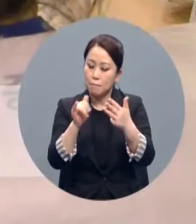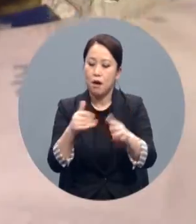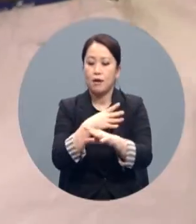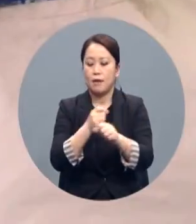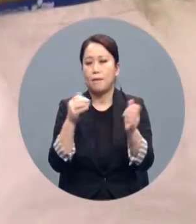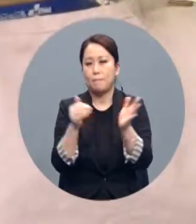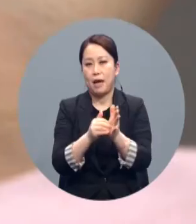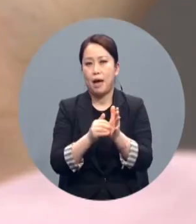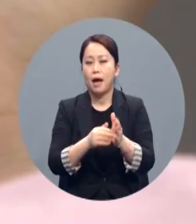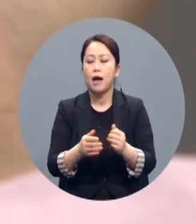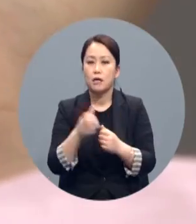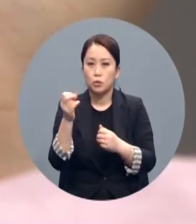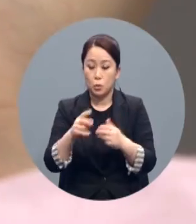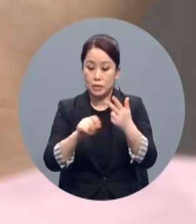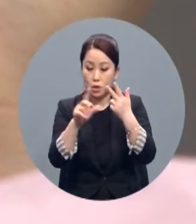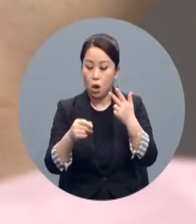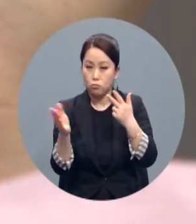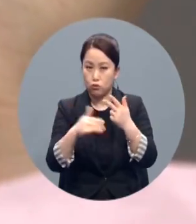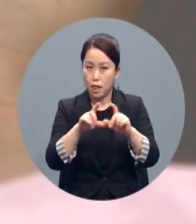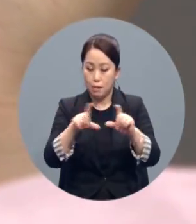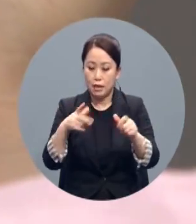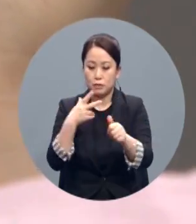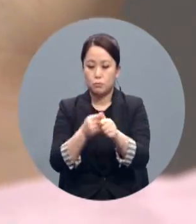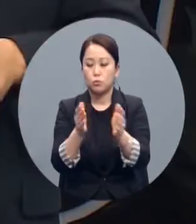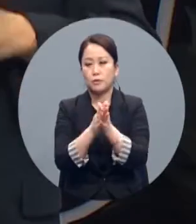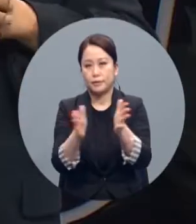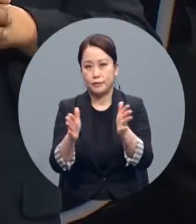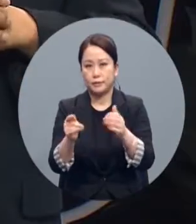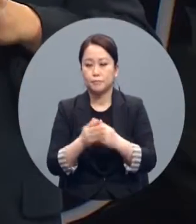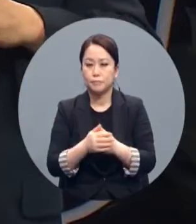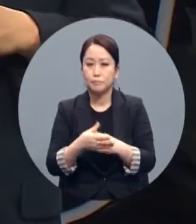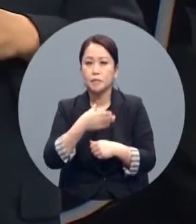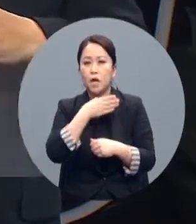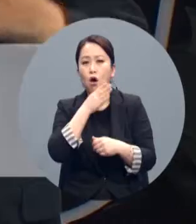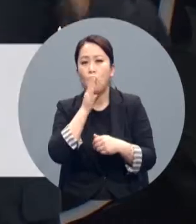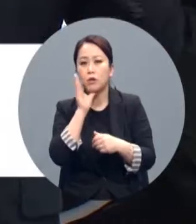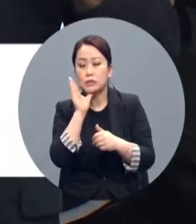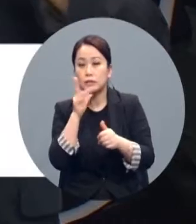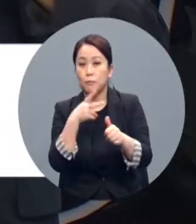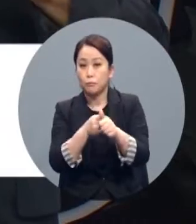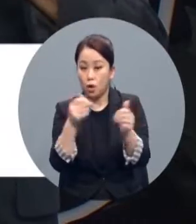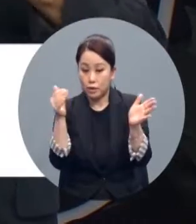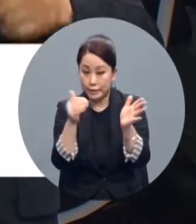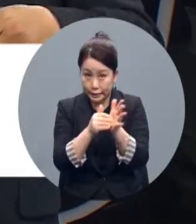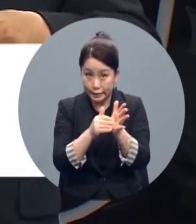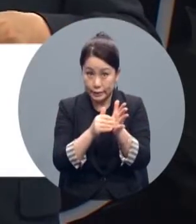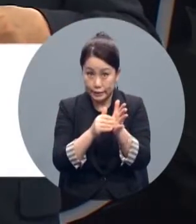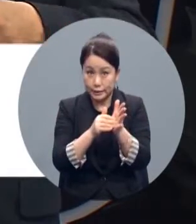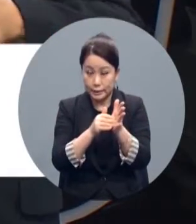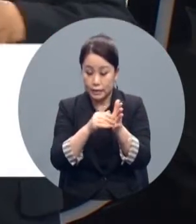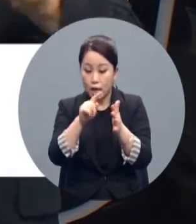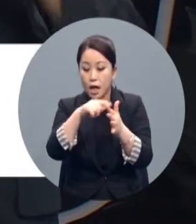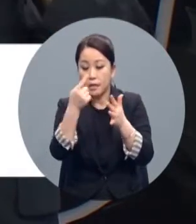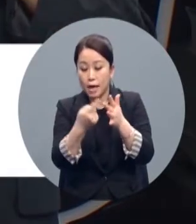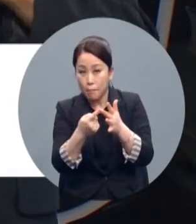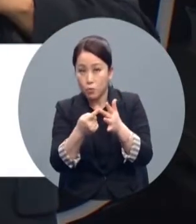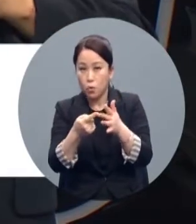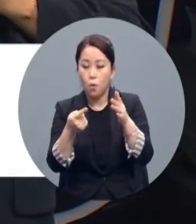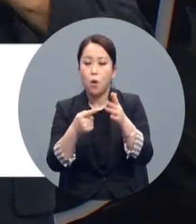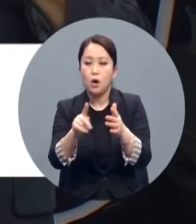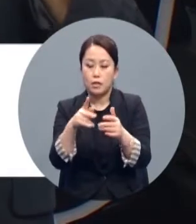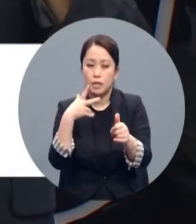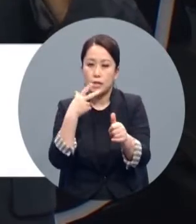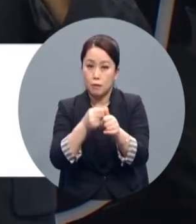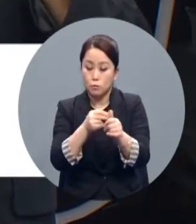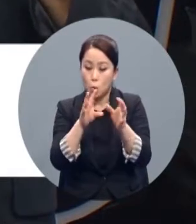7월부터는 일반인 적 정도 시작됩니다 어르신들 백신 접종이 끝나고 나면 그 이후 운기 접종 대상자